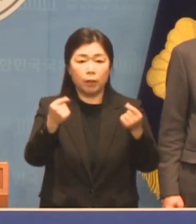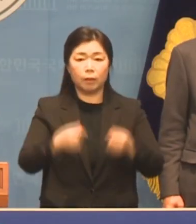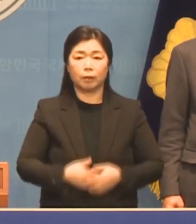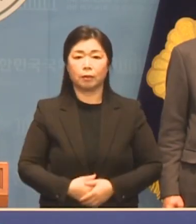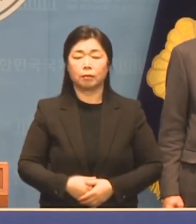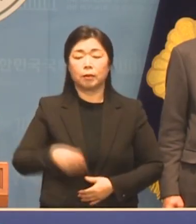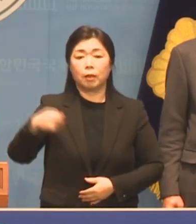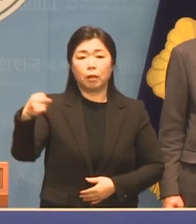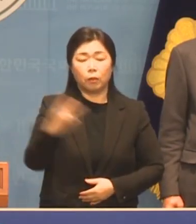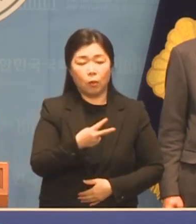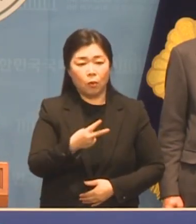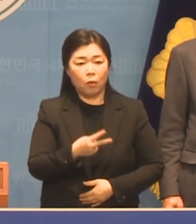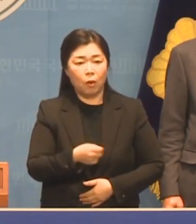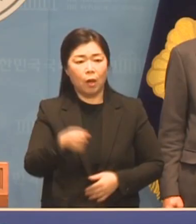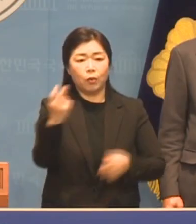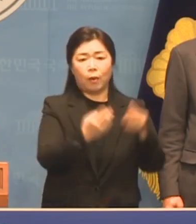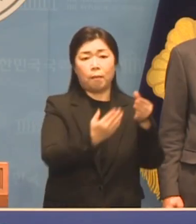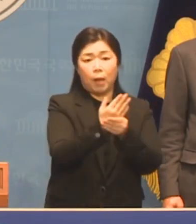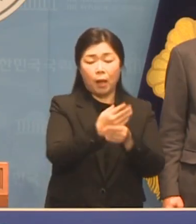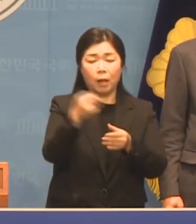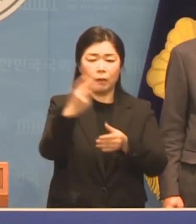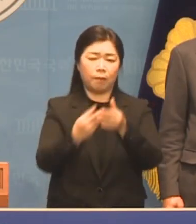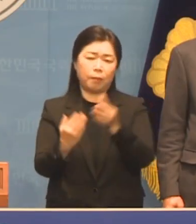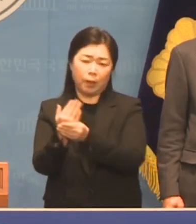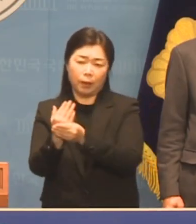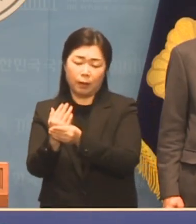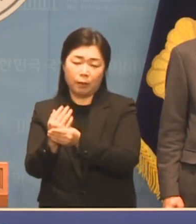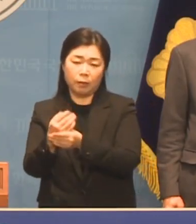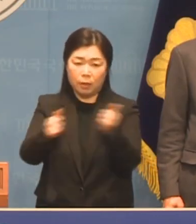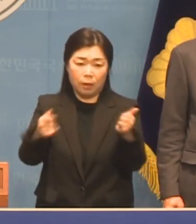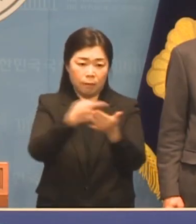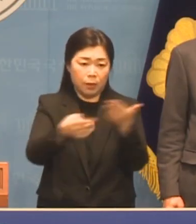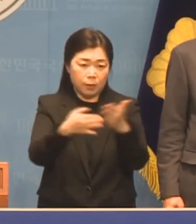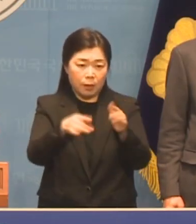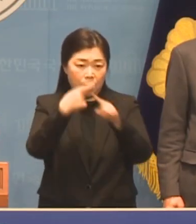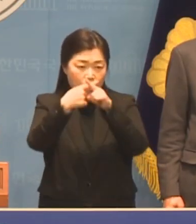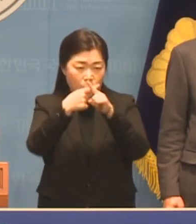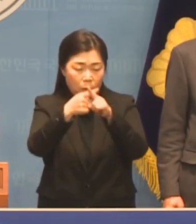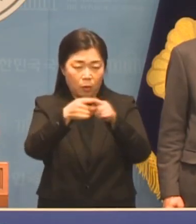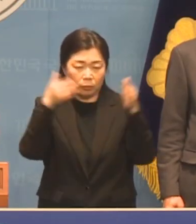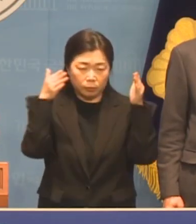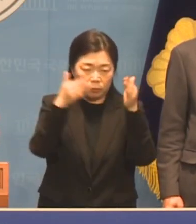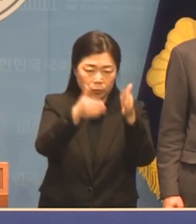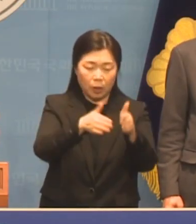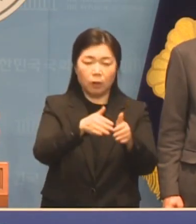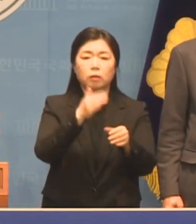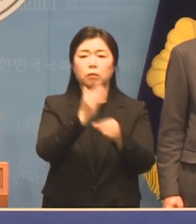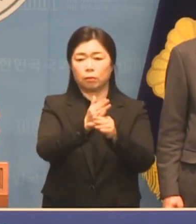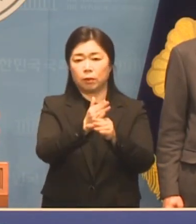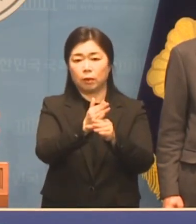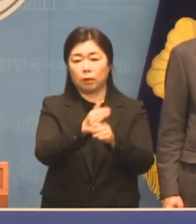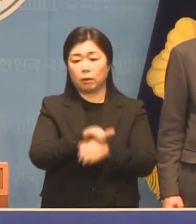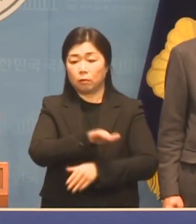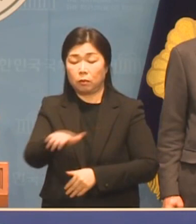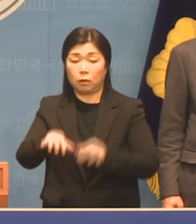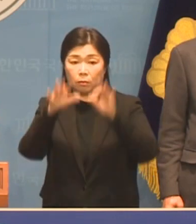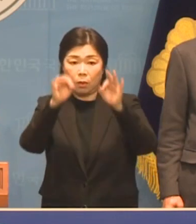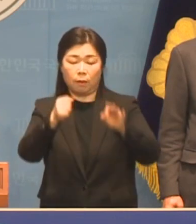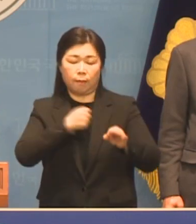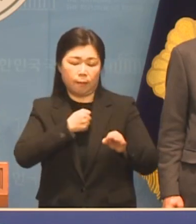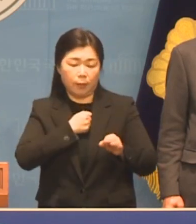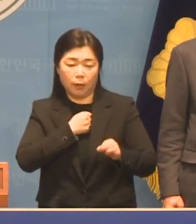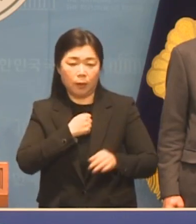그리고 다시 제2, 제3의 피해자들을 노리고 답답하고 무섭습니다. 겁이